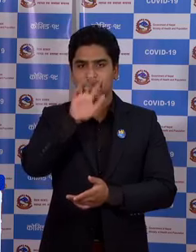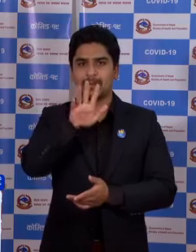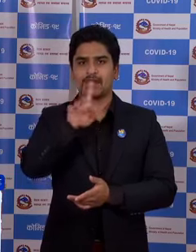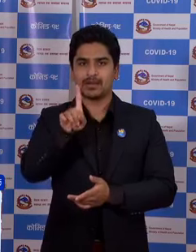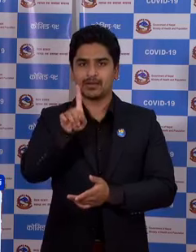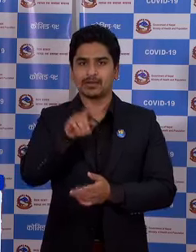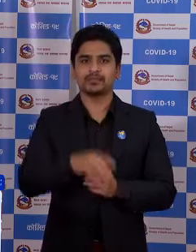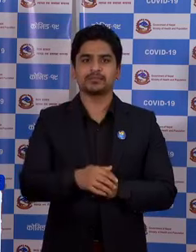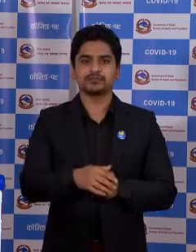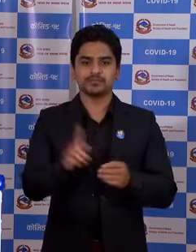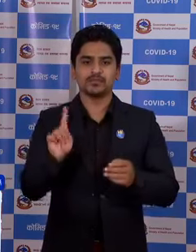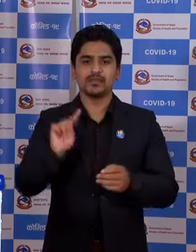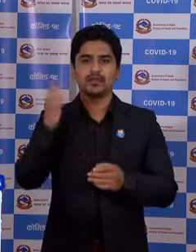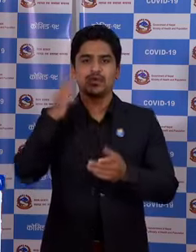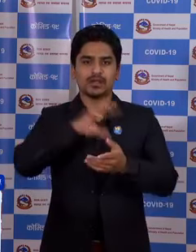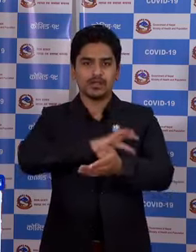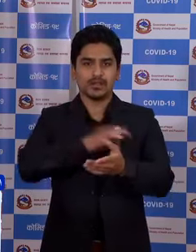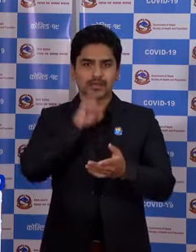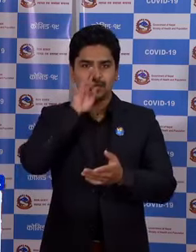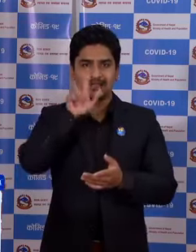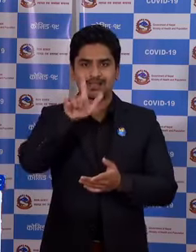8,751, कर्णाली प्रदेशमा